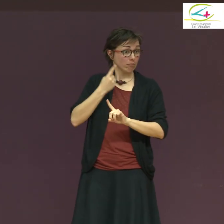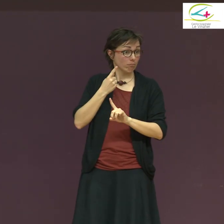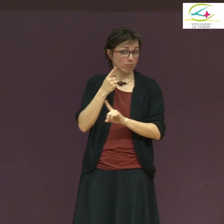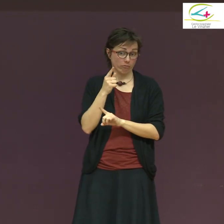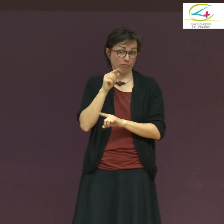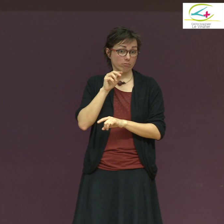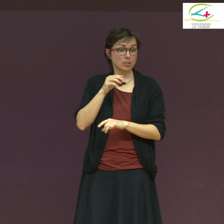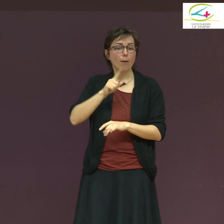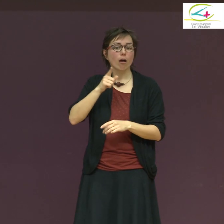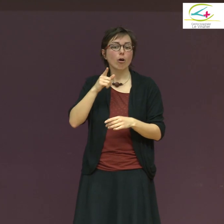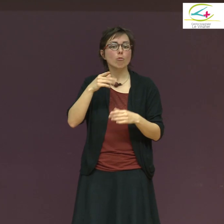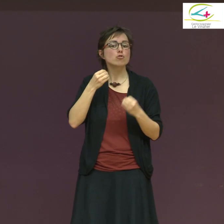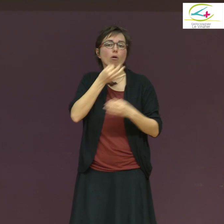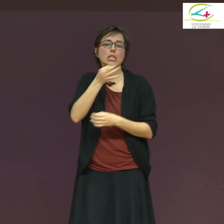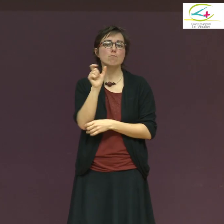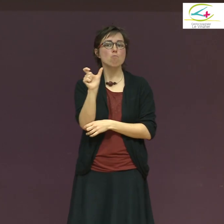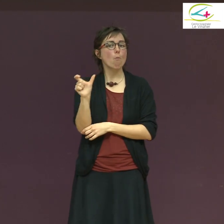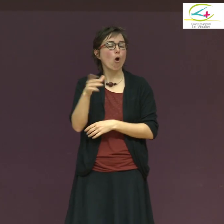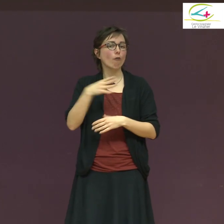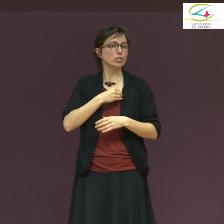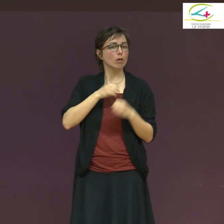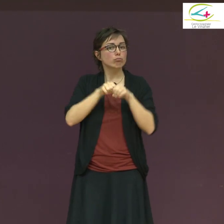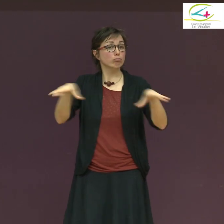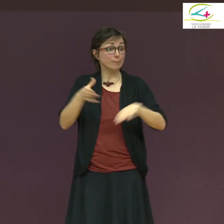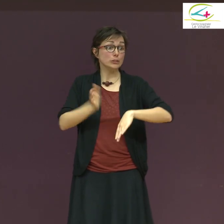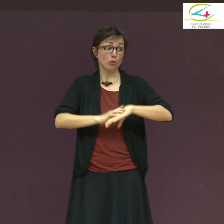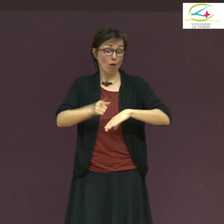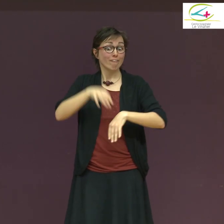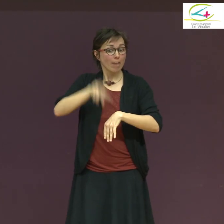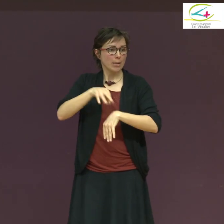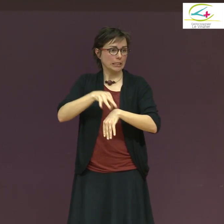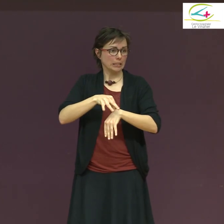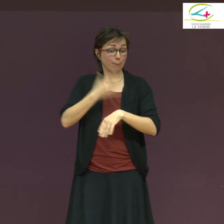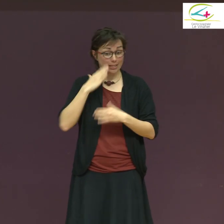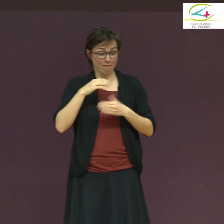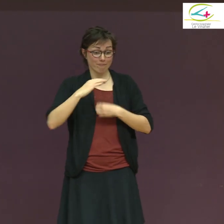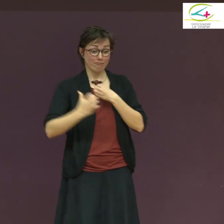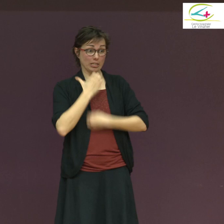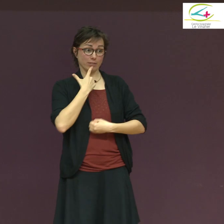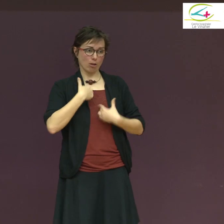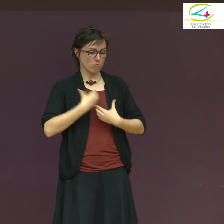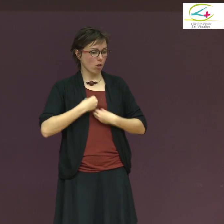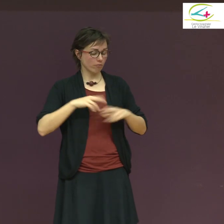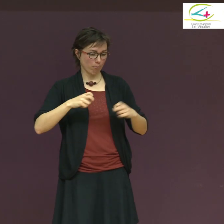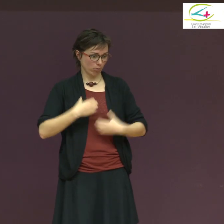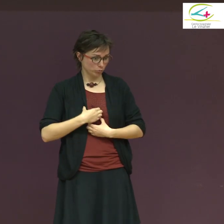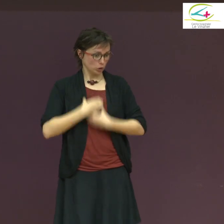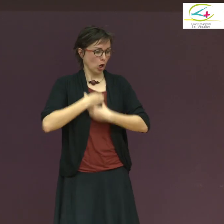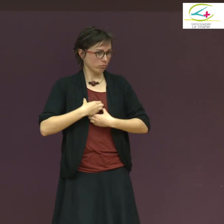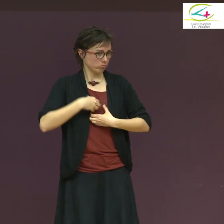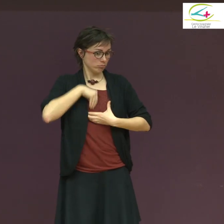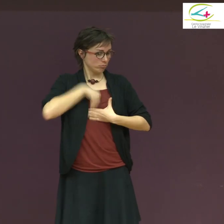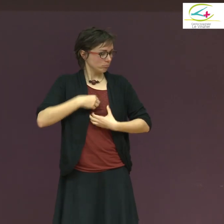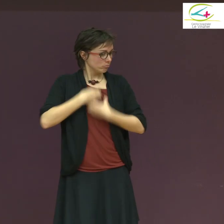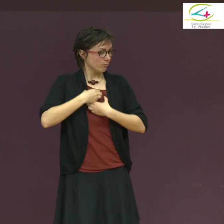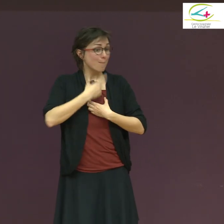sens populaire du terme. C'est-à-dire, bien sûr que quand on a été victime d'un viol, on a été choqué, je vais prendre ça, mais on n'a pas